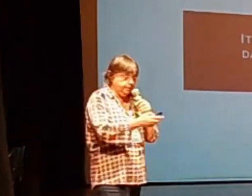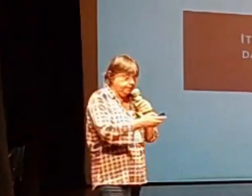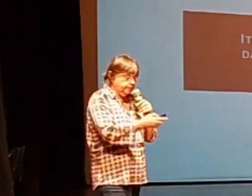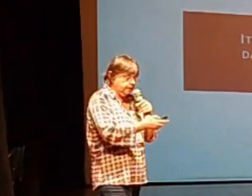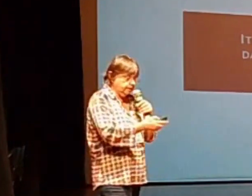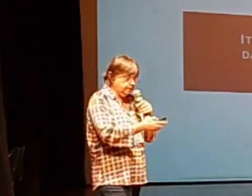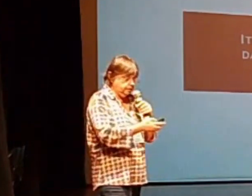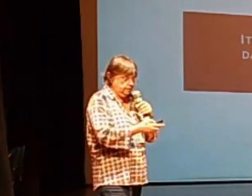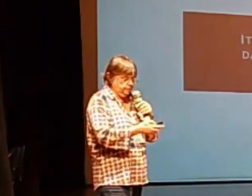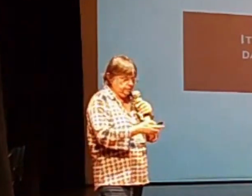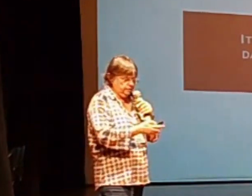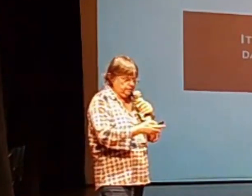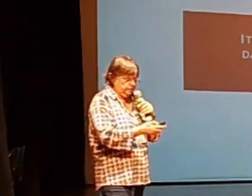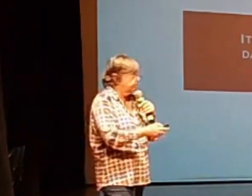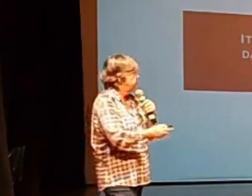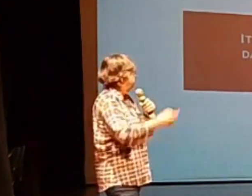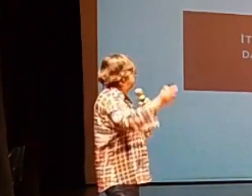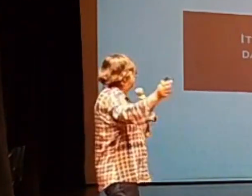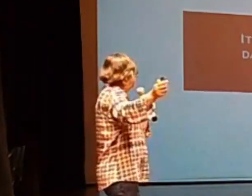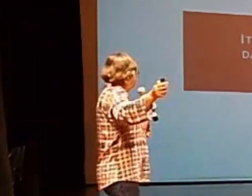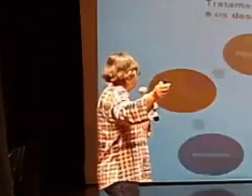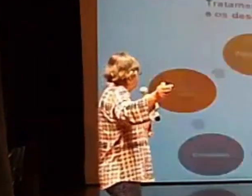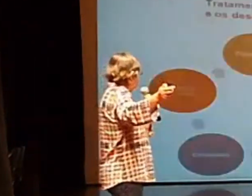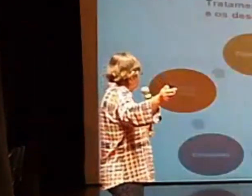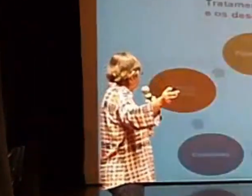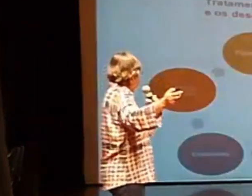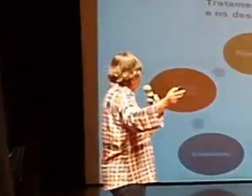vai apresentar aqui diante.